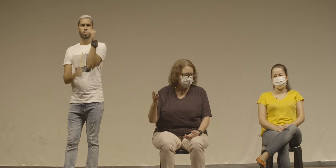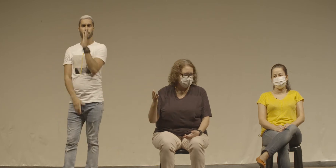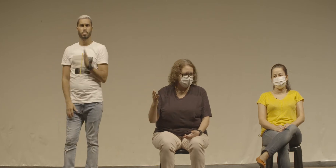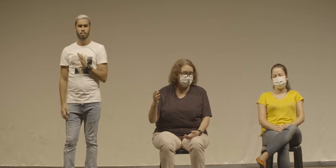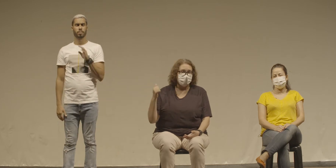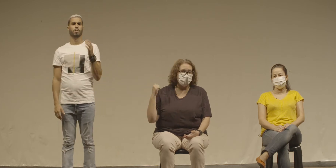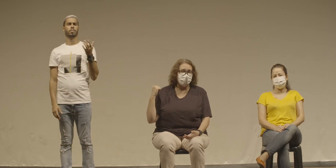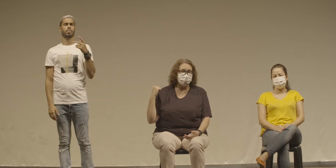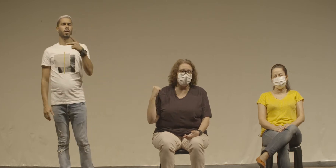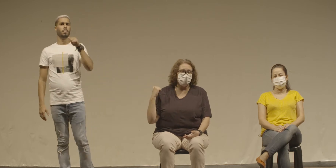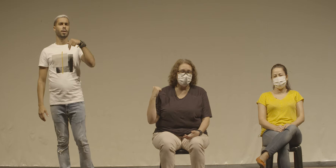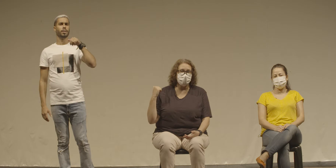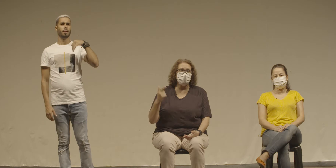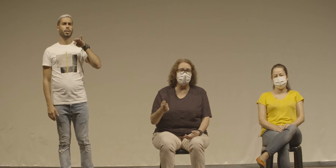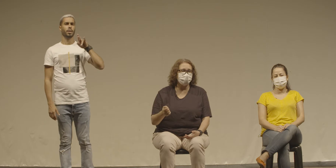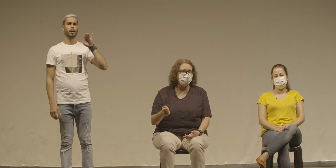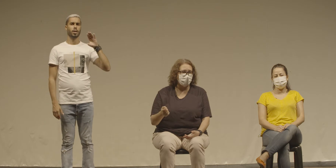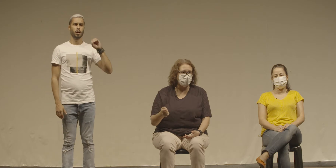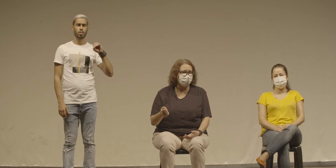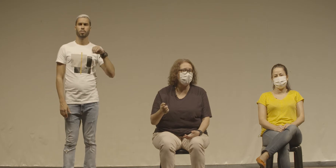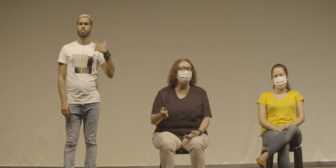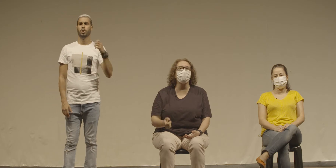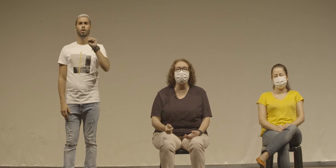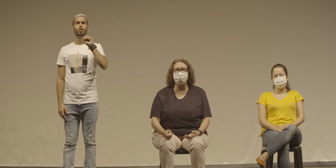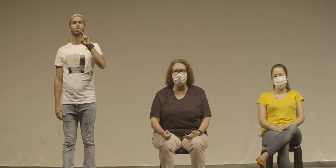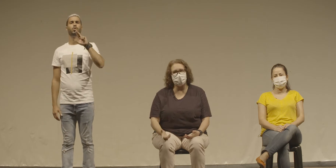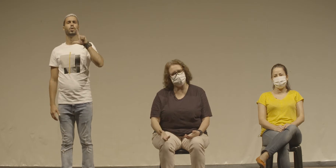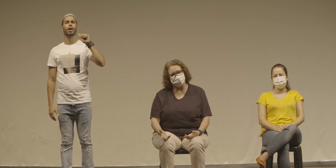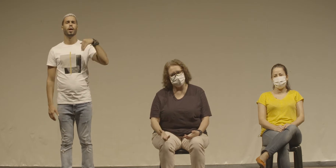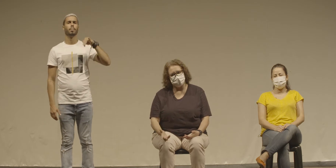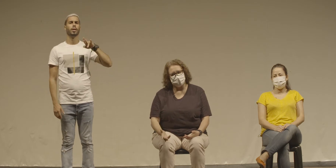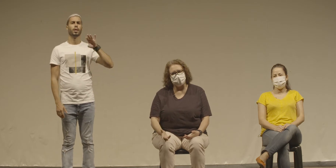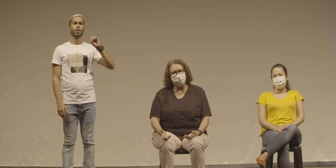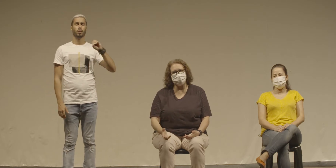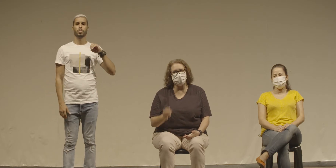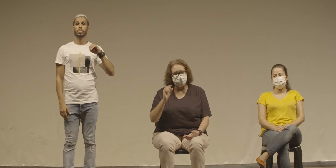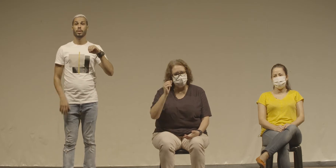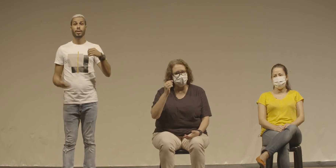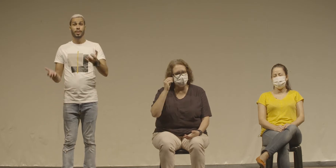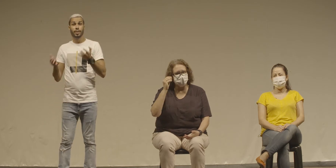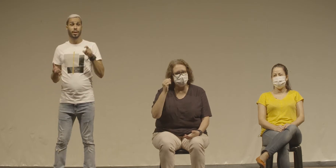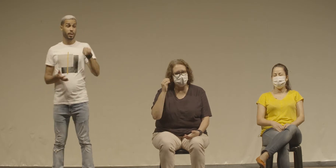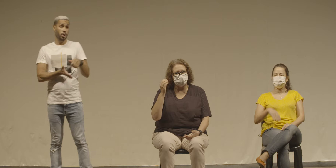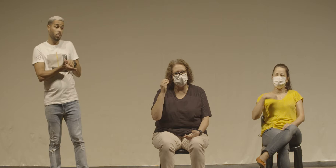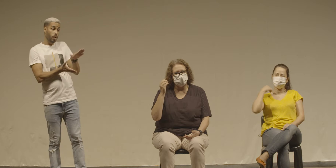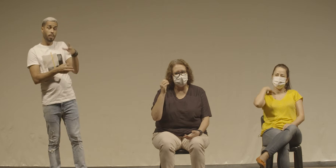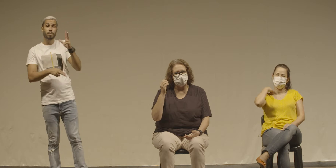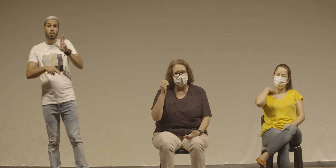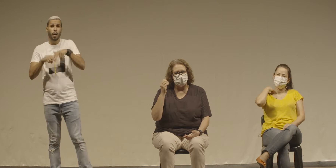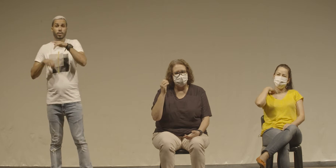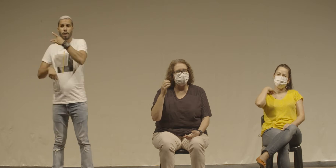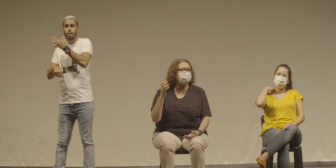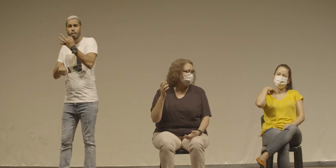etc. E eles queriam exonerar ela do cargo, porque ela faltou ao trabalho. Então, assim, o nível